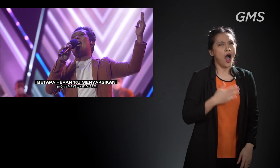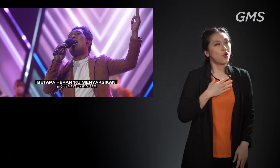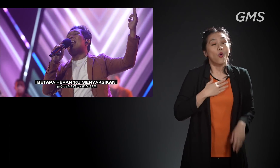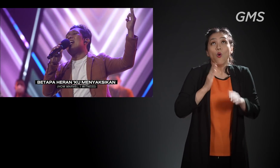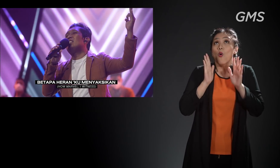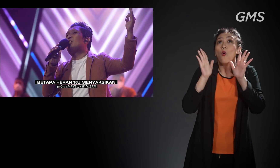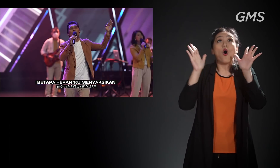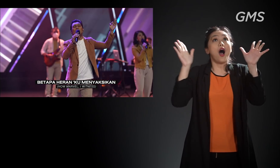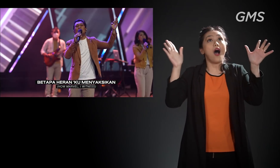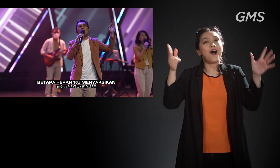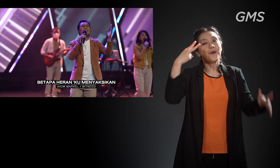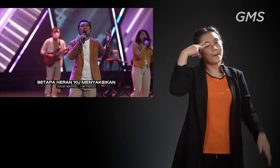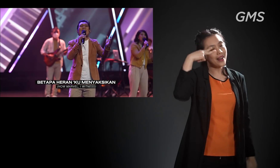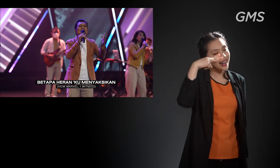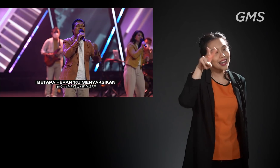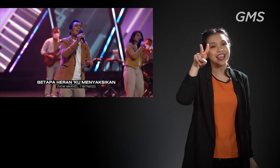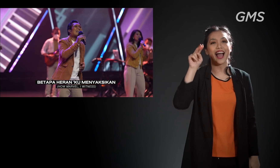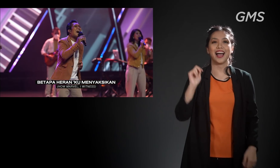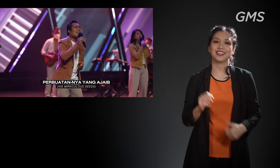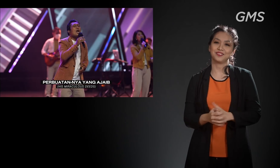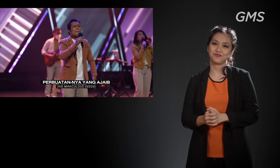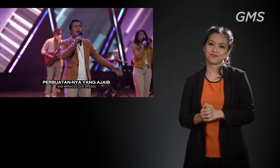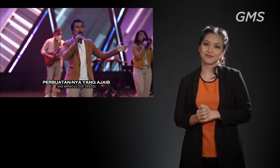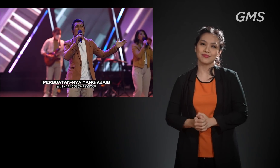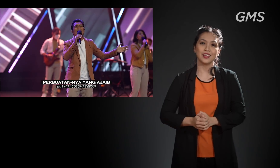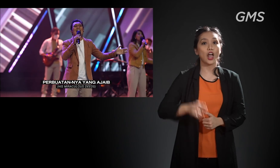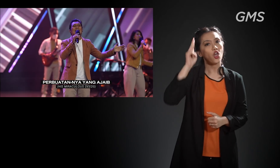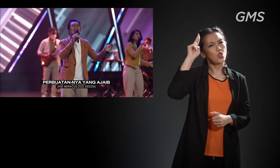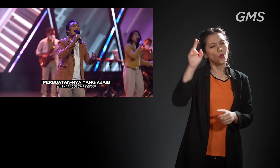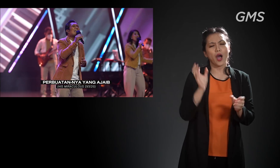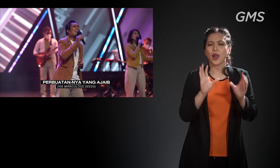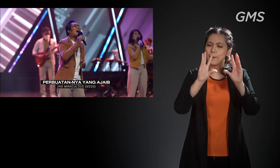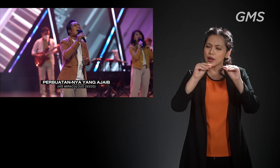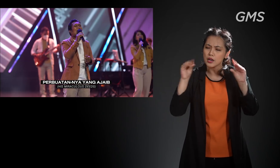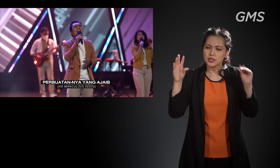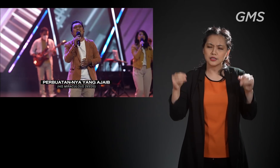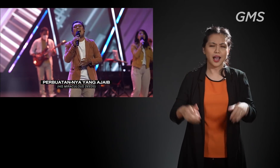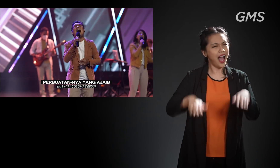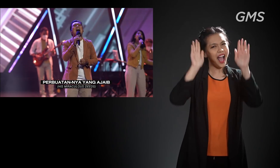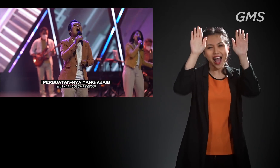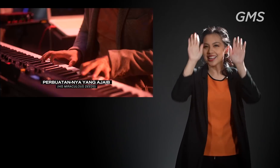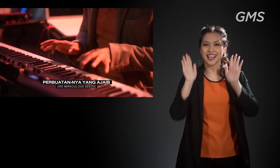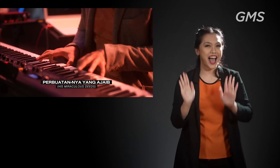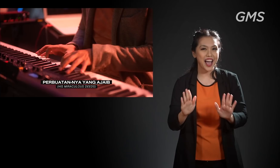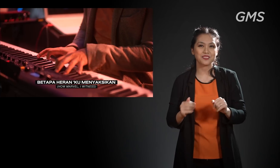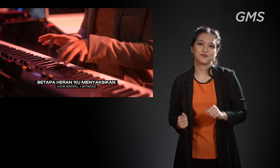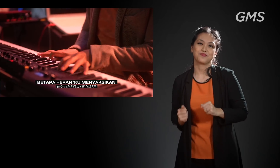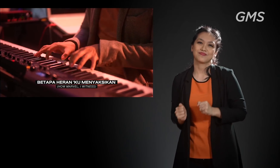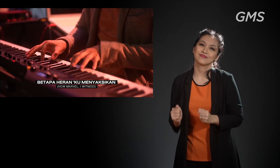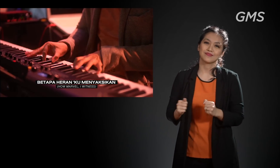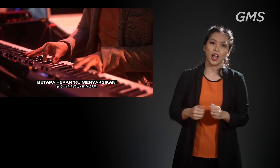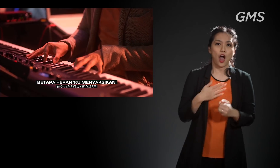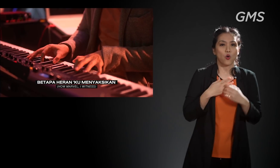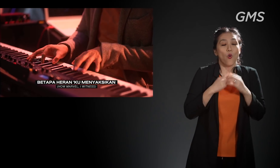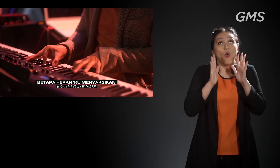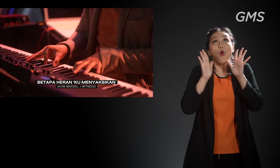Betapa heranku menyaksikan perbuatannya yang ajaib.